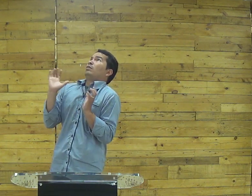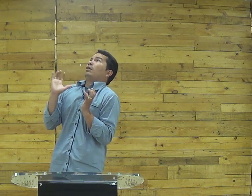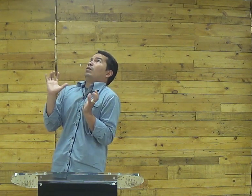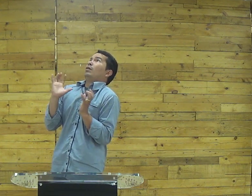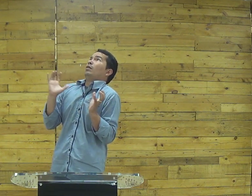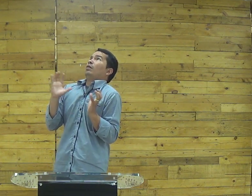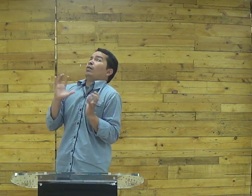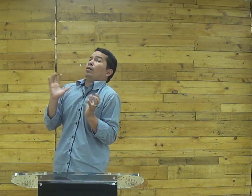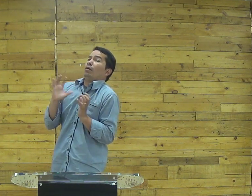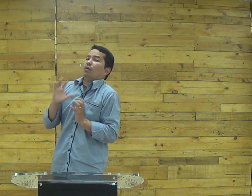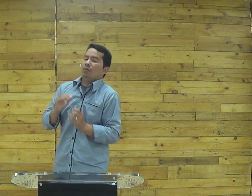em sacrifício.